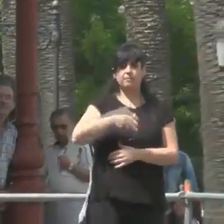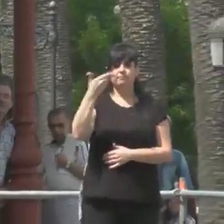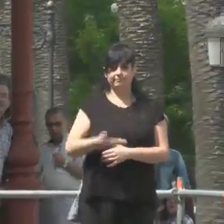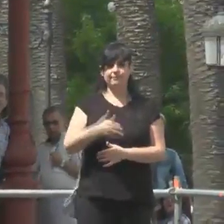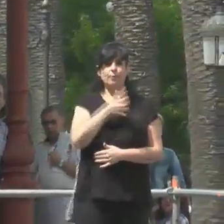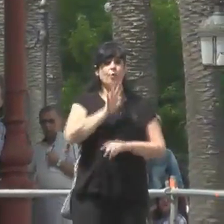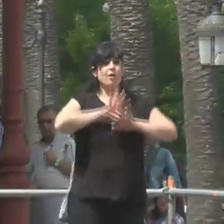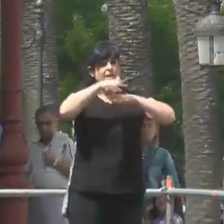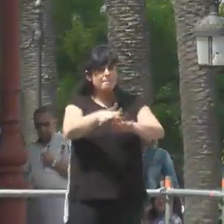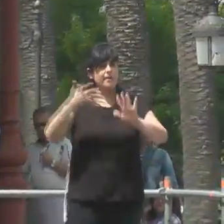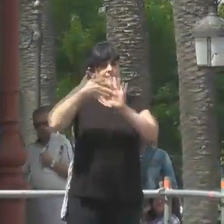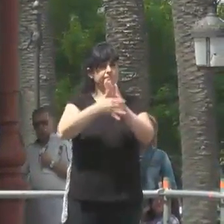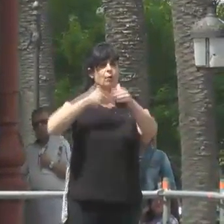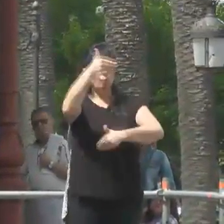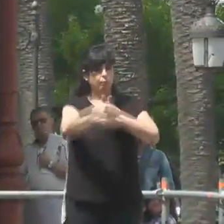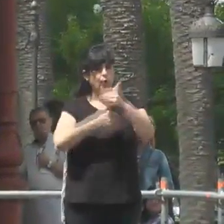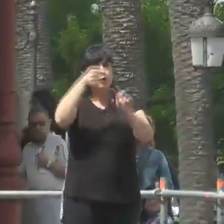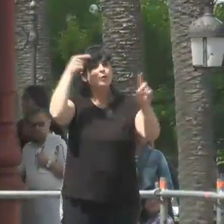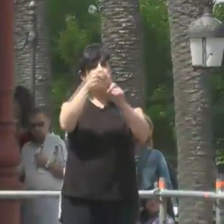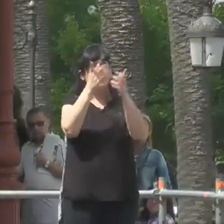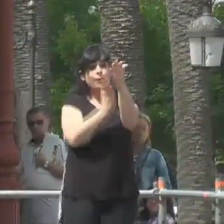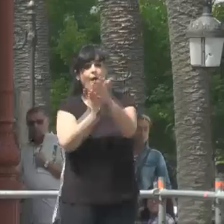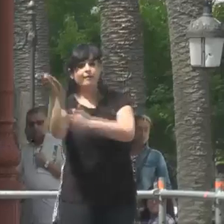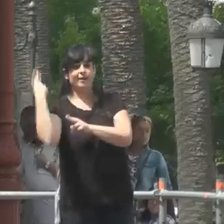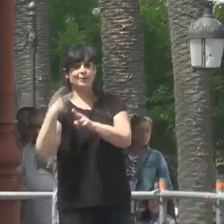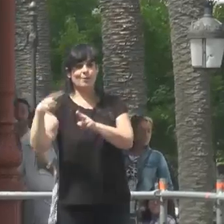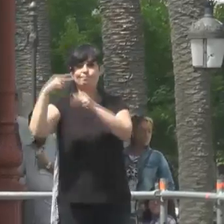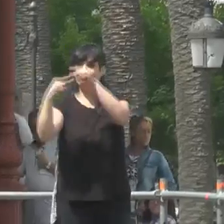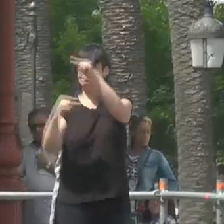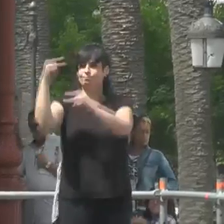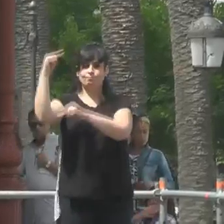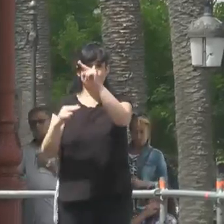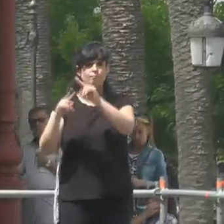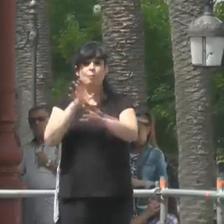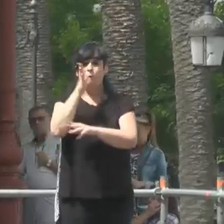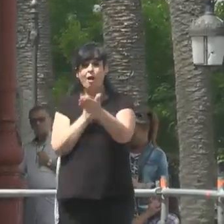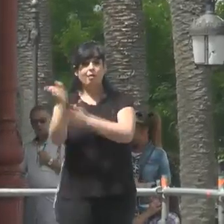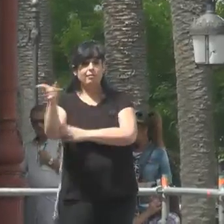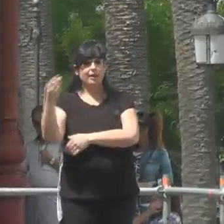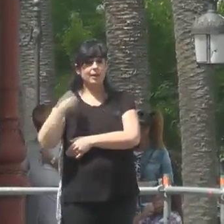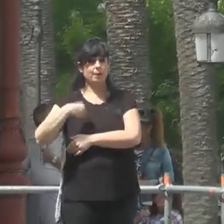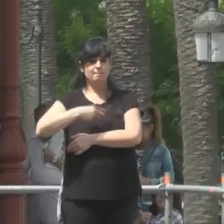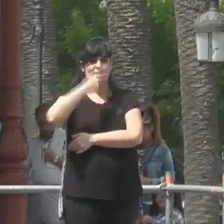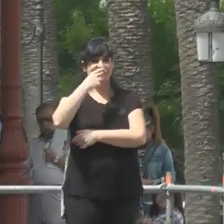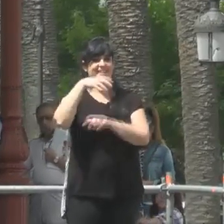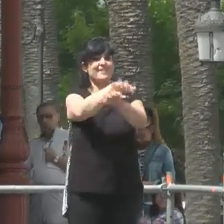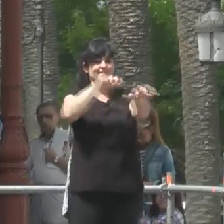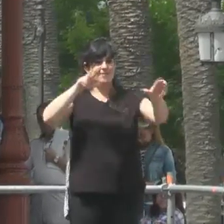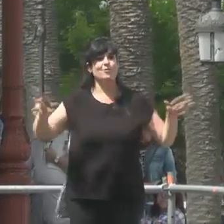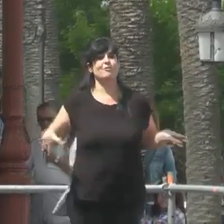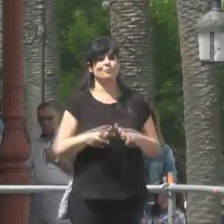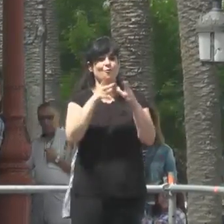é parte dun proceso de construción dunha alternativa política que represente os intereses da maioría